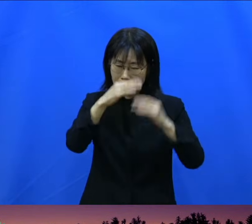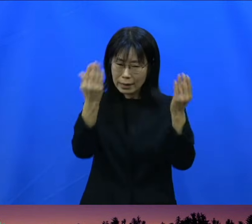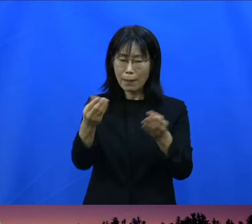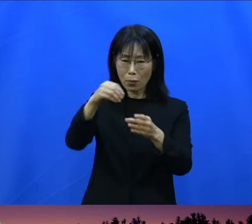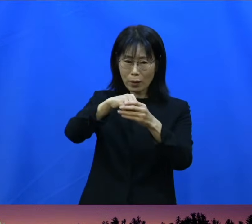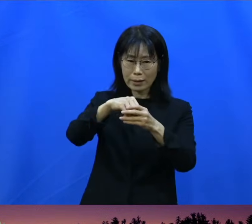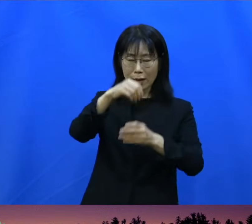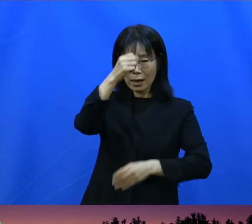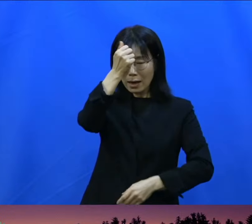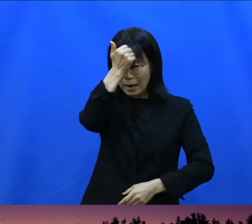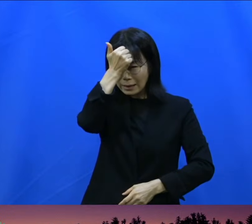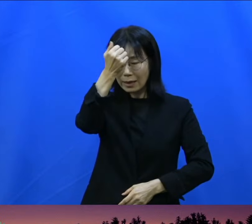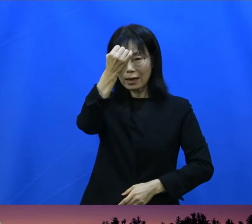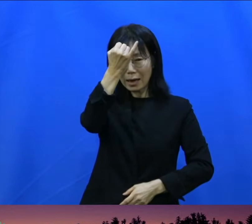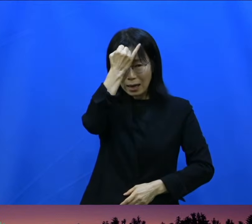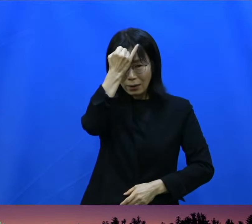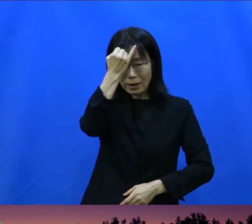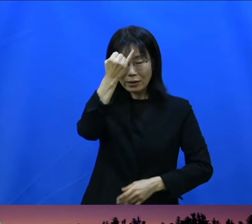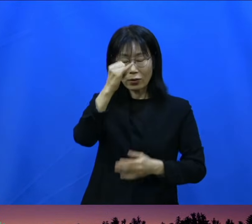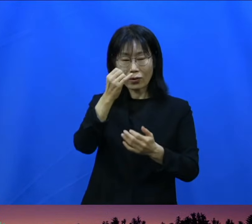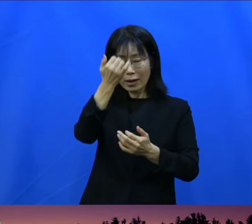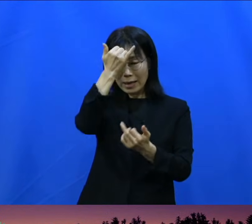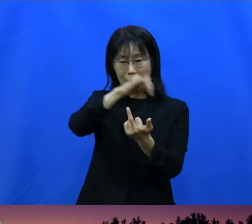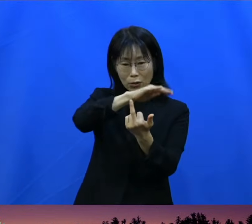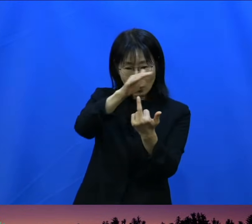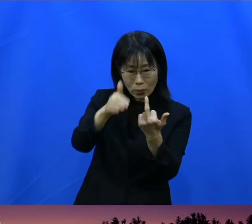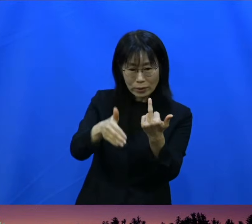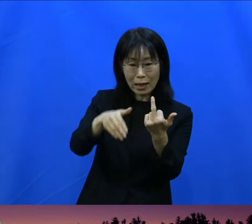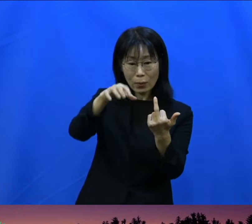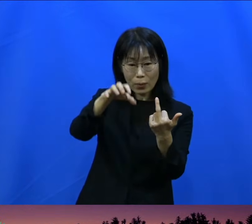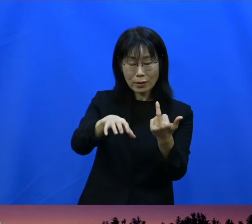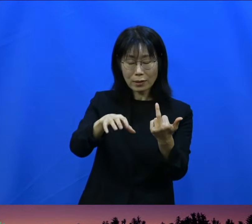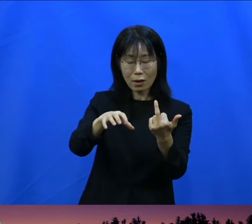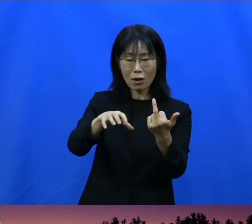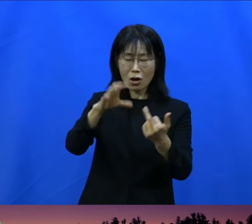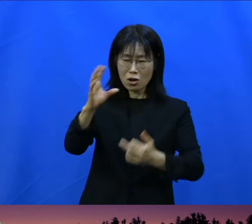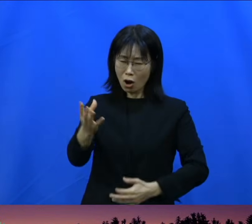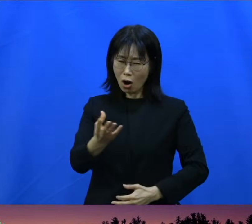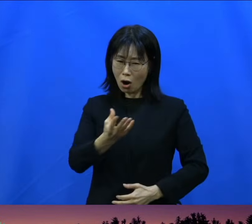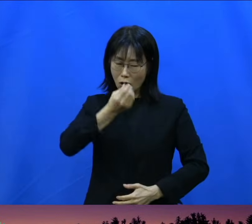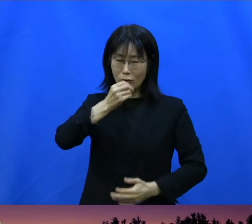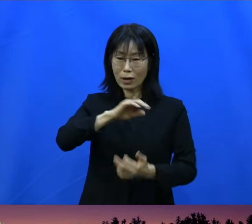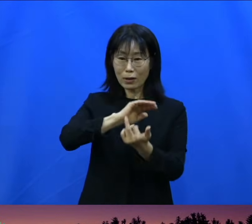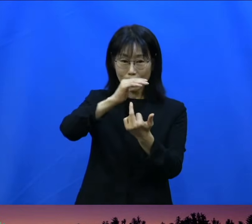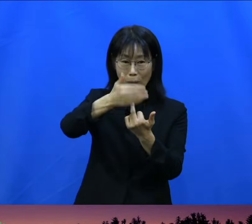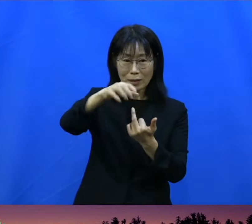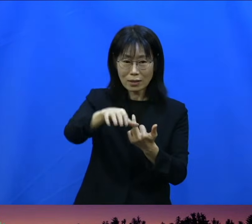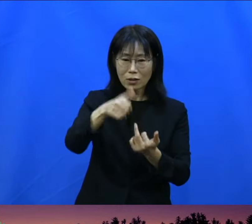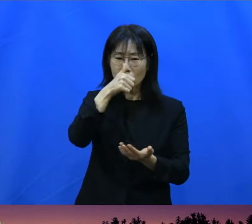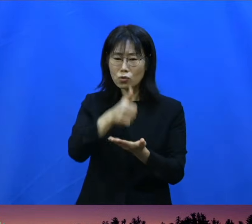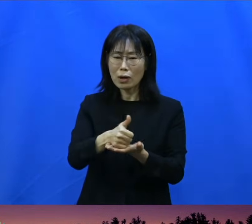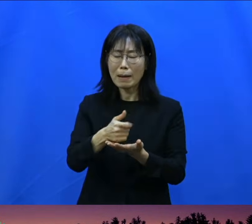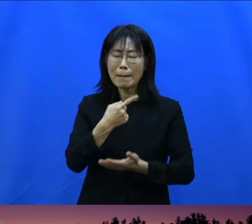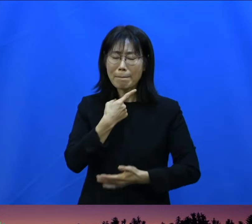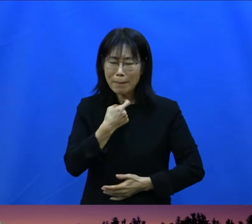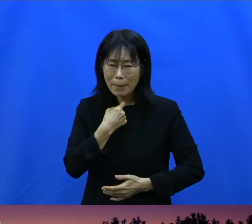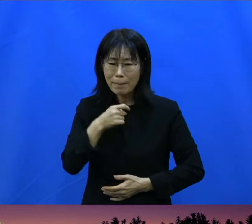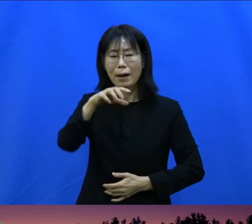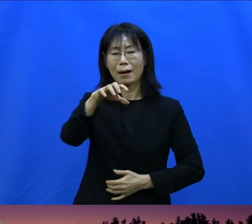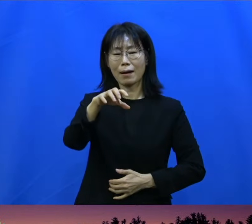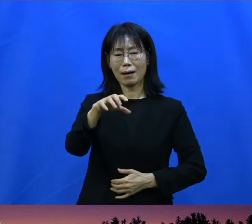아담과 하와가 에덴에서 죄를 범함으로 그 거룩한 동산을 죄로 물들인 거예요. 그게